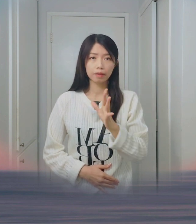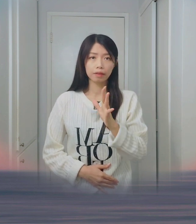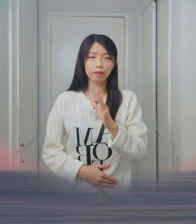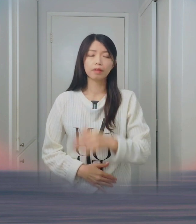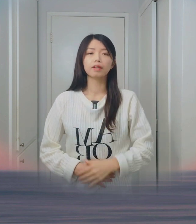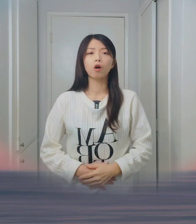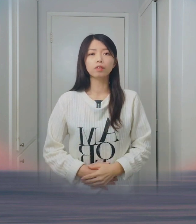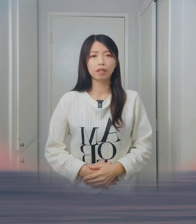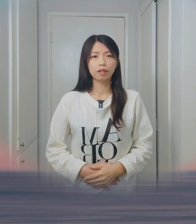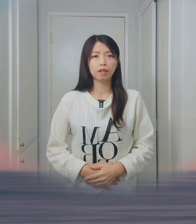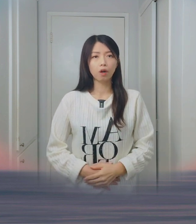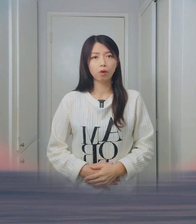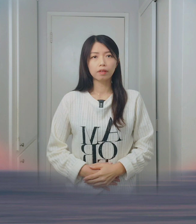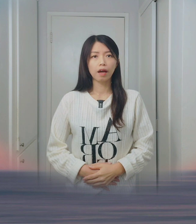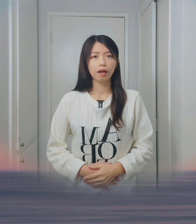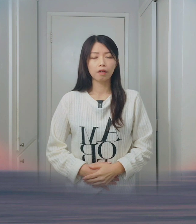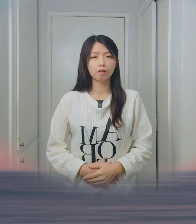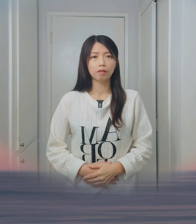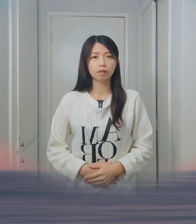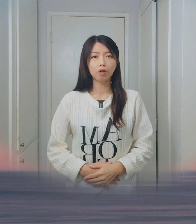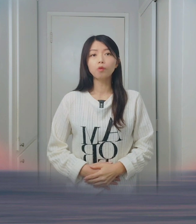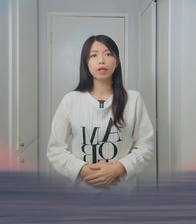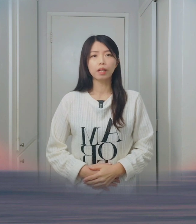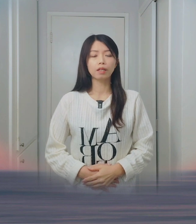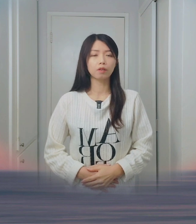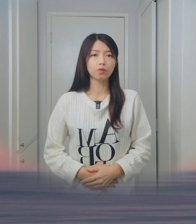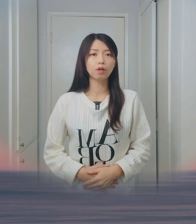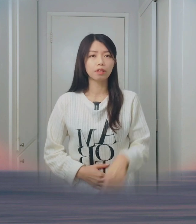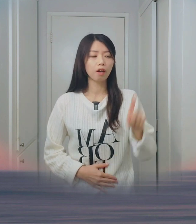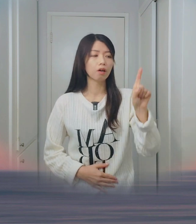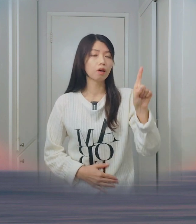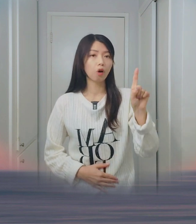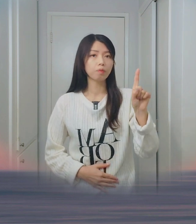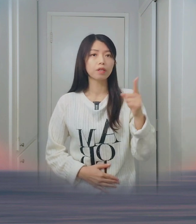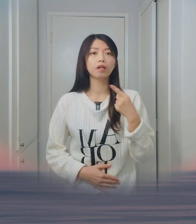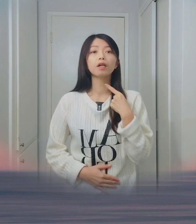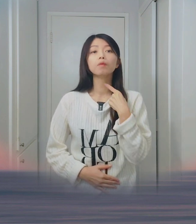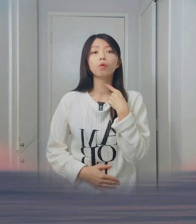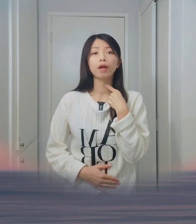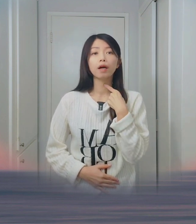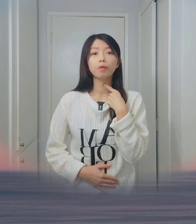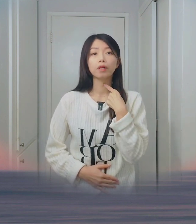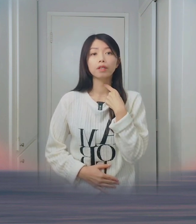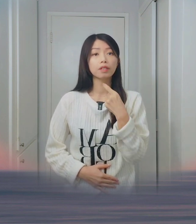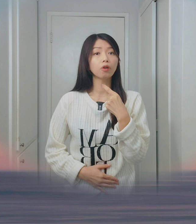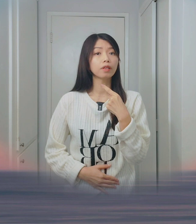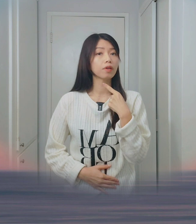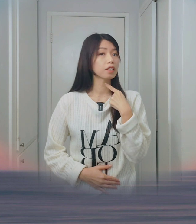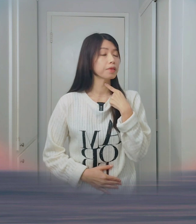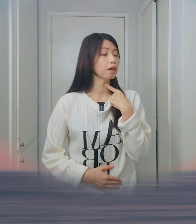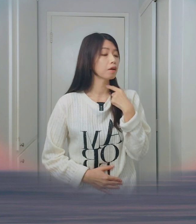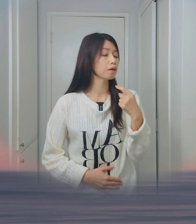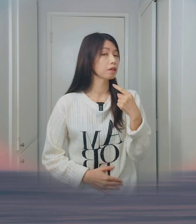나만, 겪는, 겪다, 경험을 나타내는 그런 수어는요. 검지를 목에 한번 이렇게